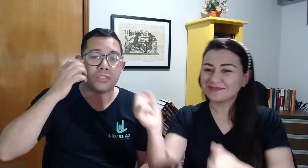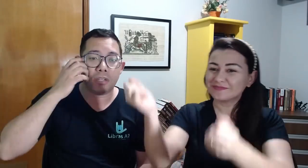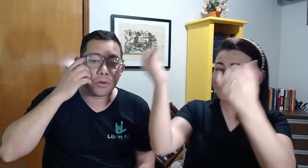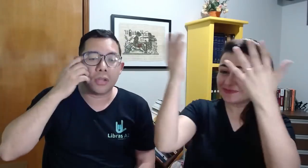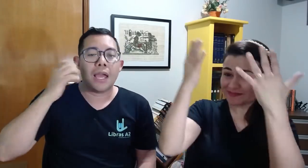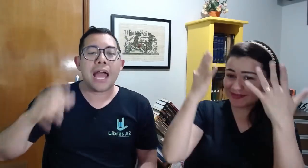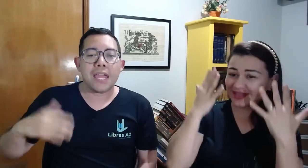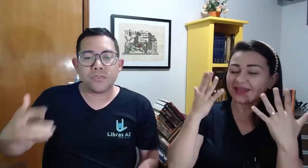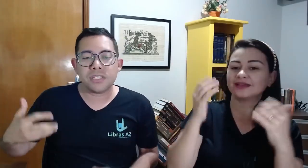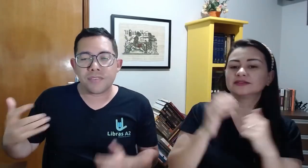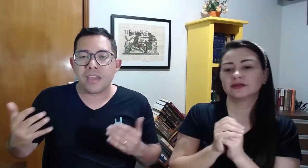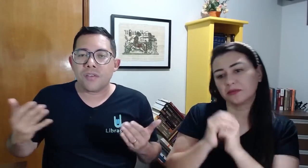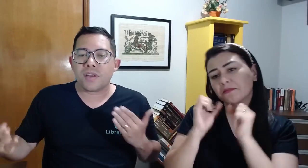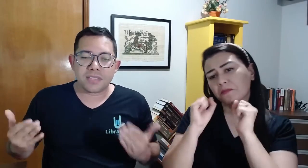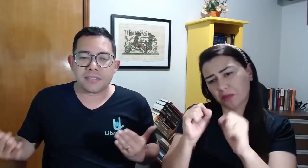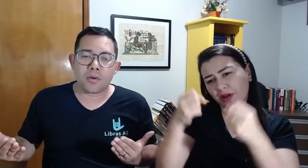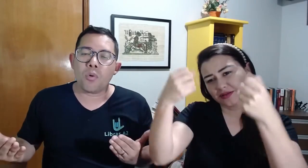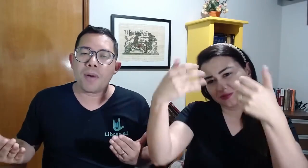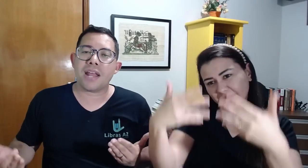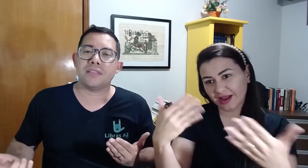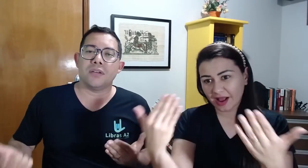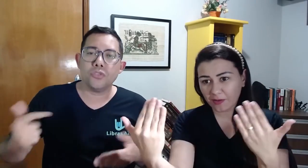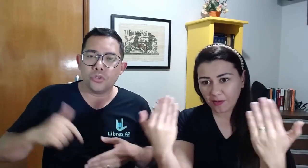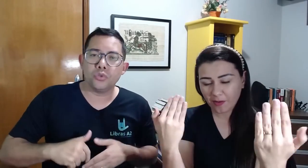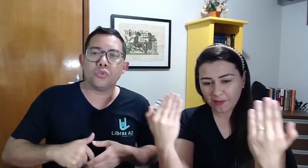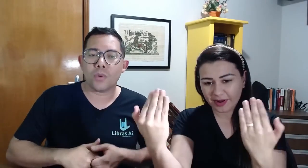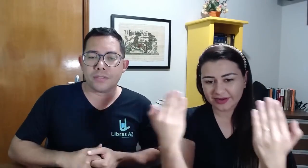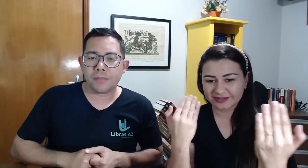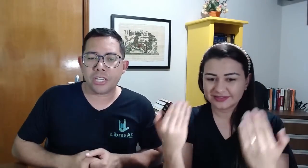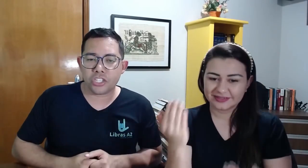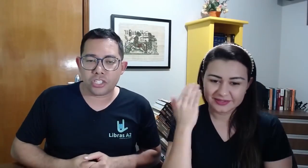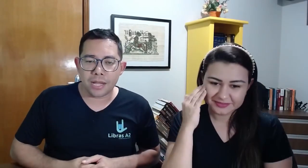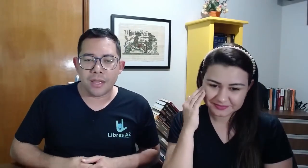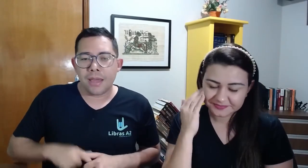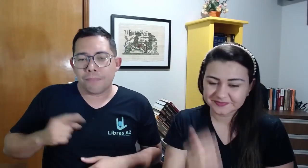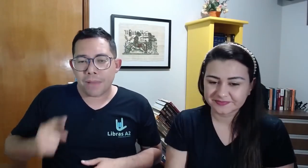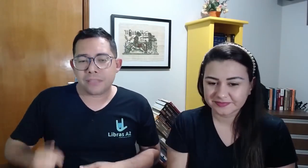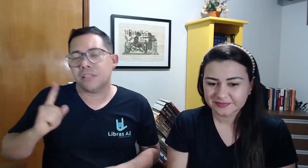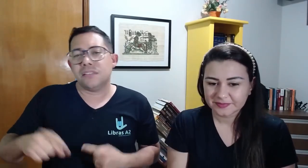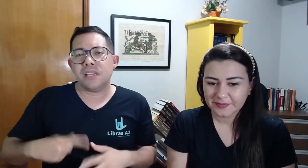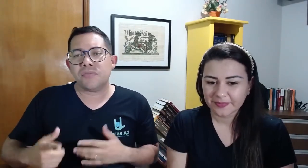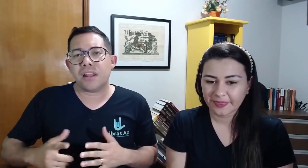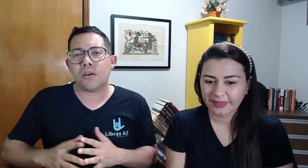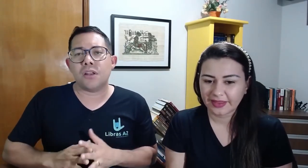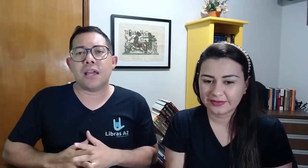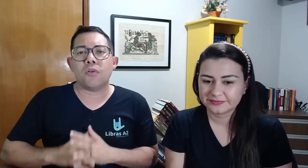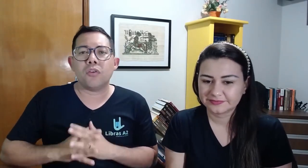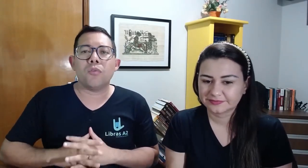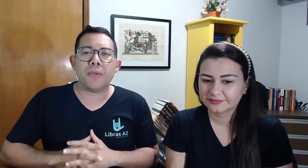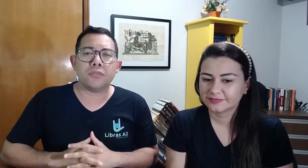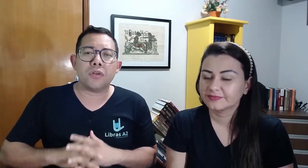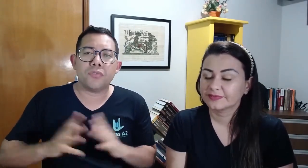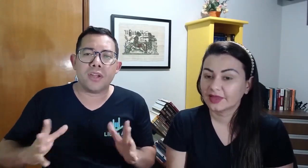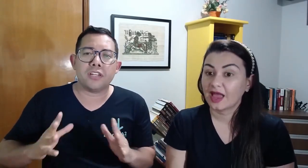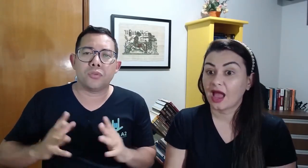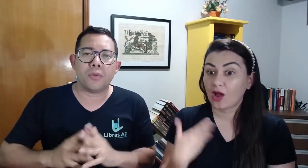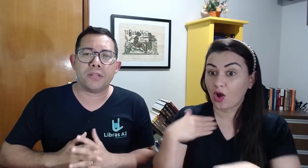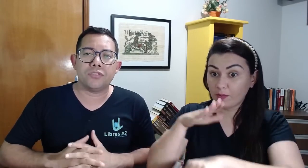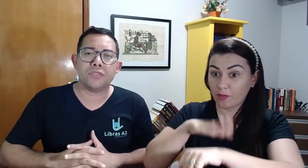do Senhor. Aí você vai fazer essa comparação junto com a semente, tá? Mas Se ele falar, olha, agora é o momento da oferta, o momento de